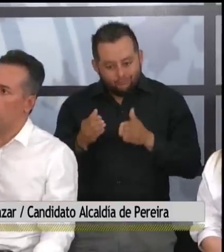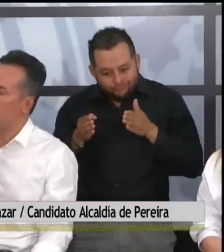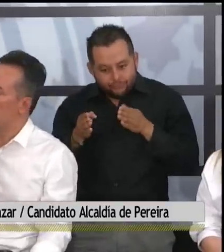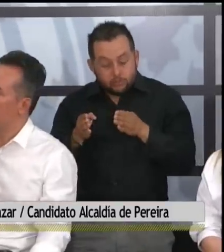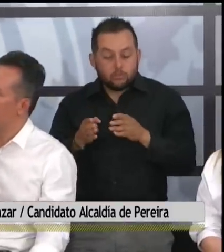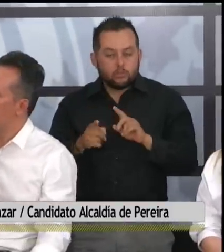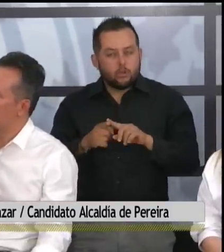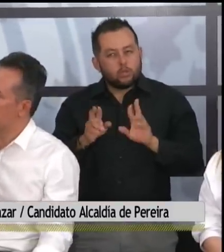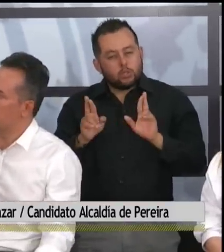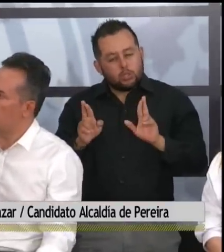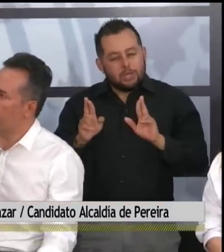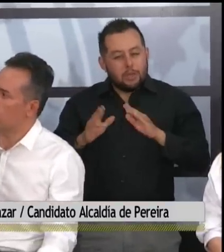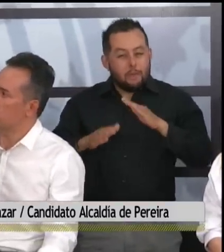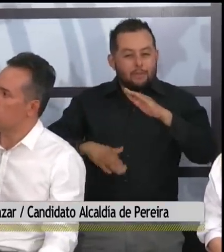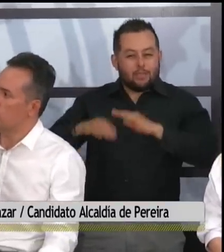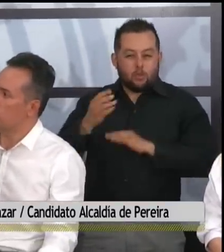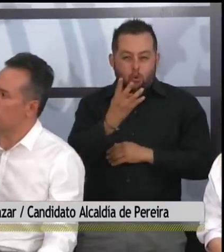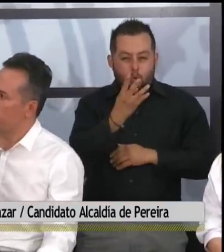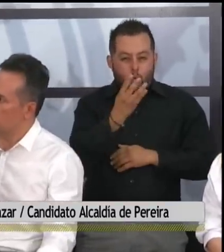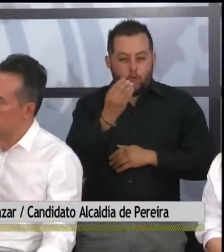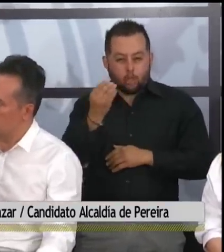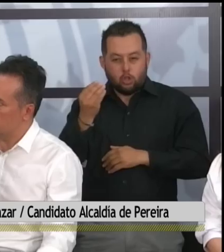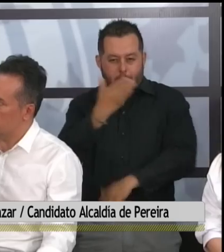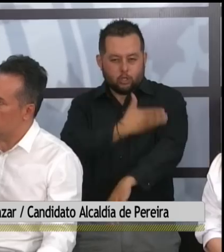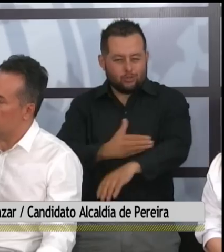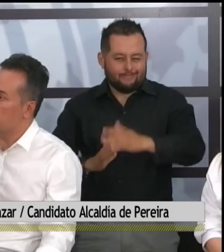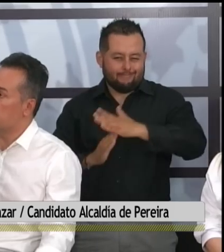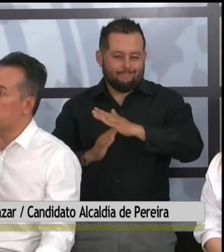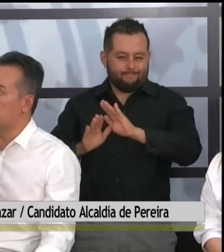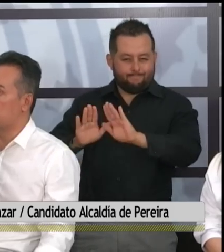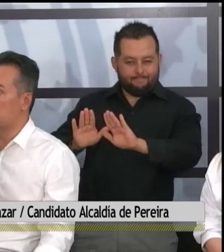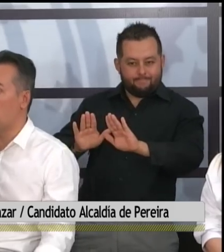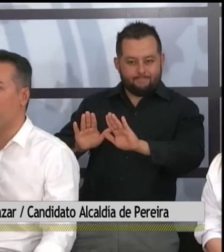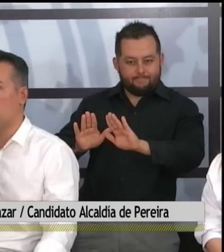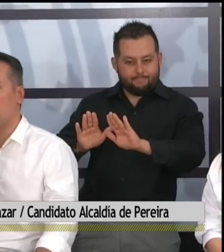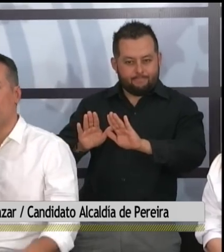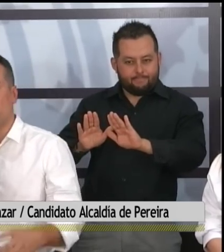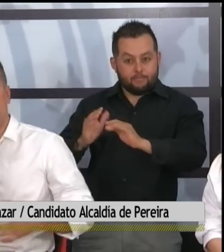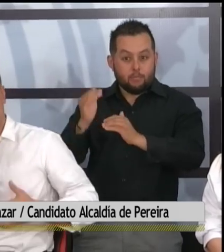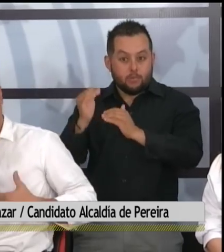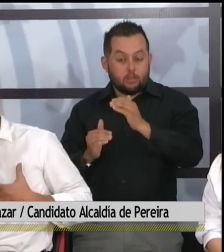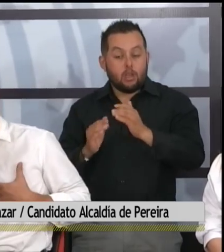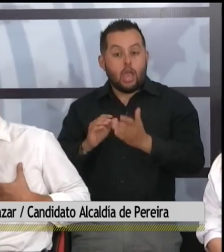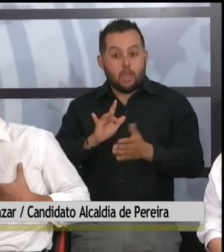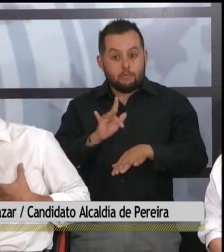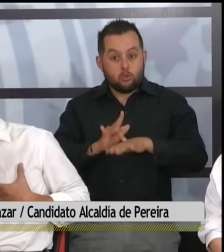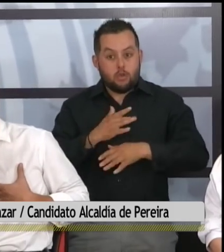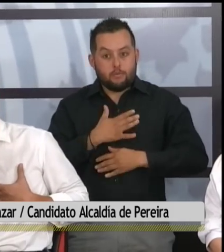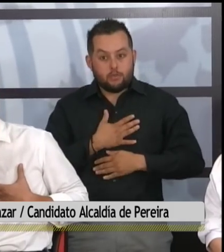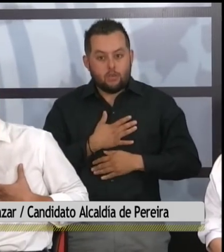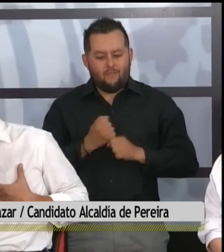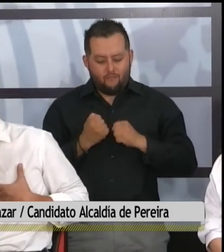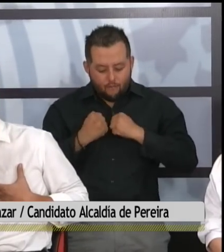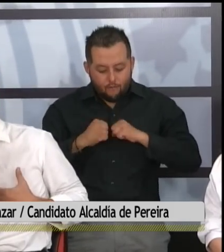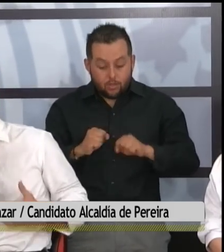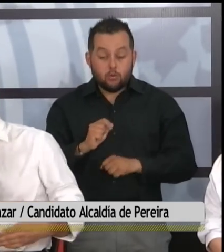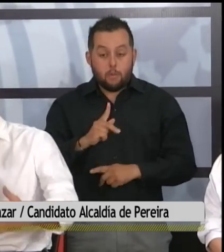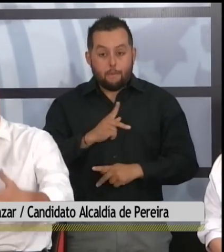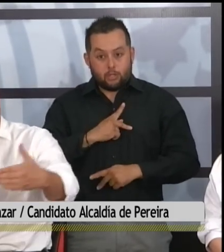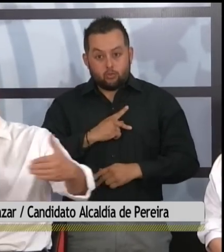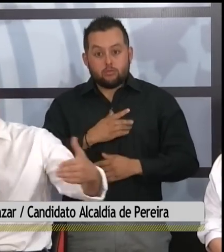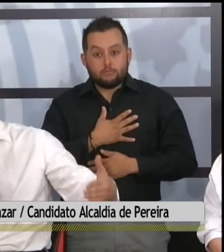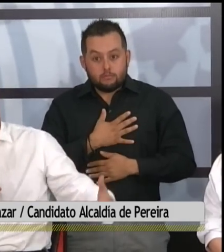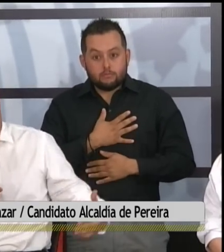yo espero que no cueste más de 400 millones de pesos. Y bueno, allí me toca a mí hacer un esfuerzo personal,